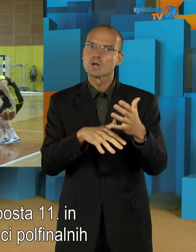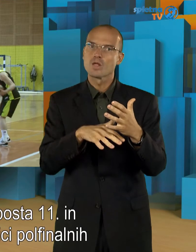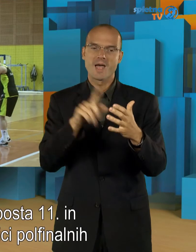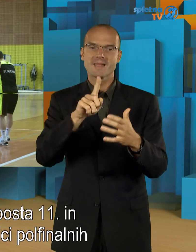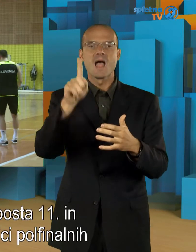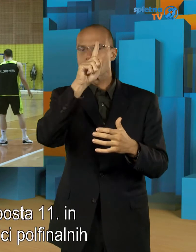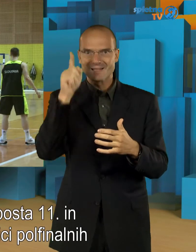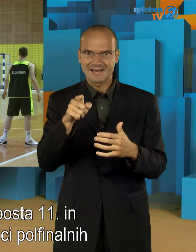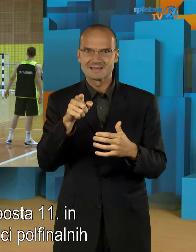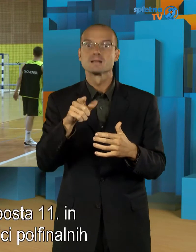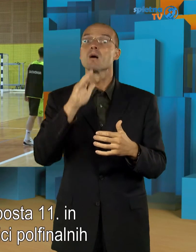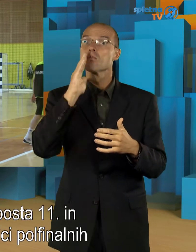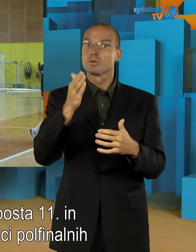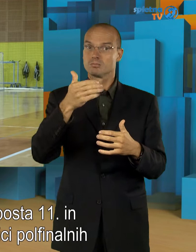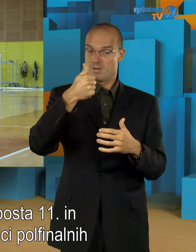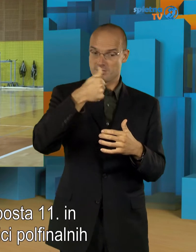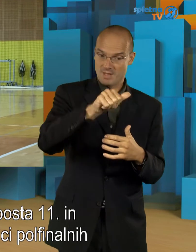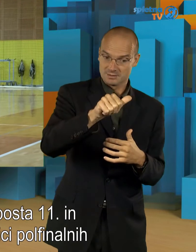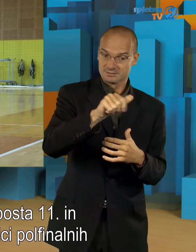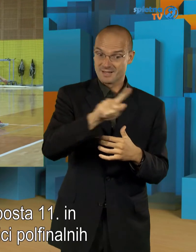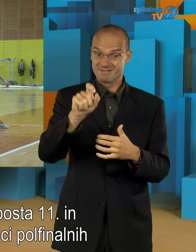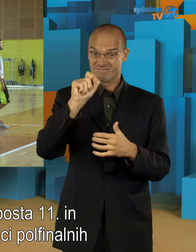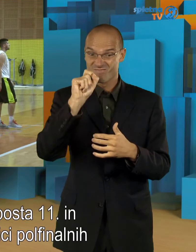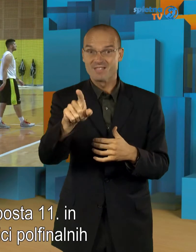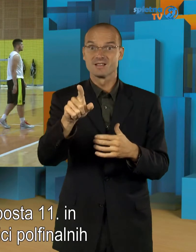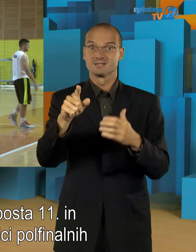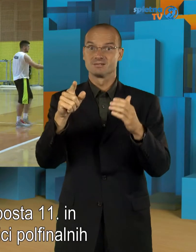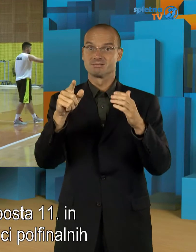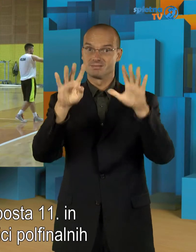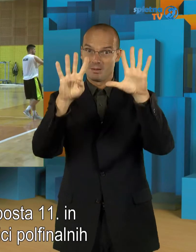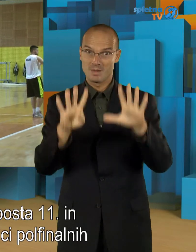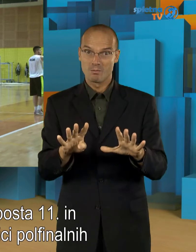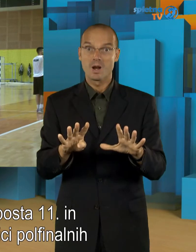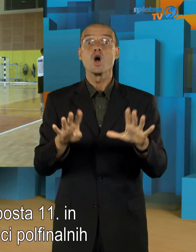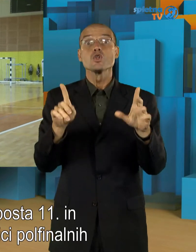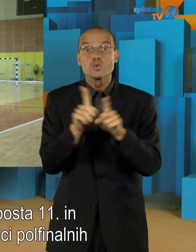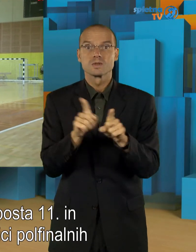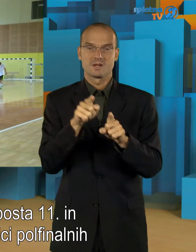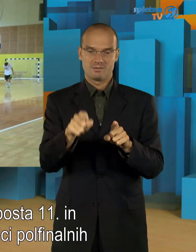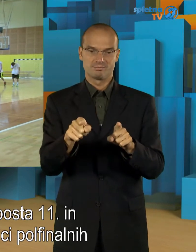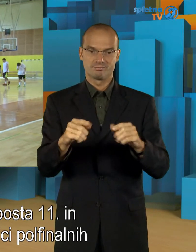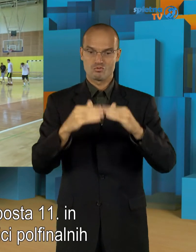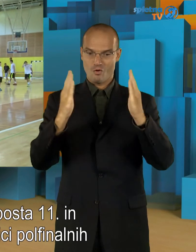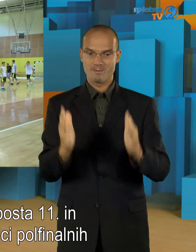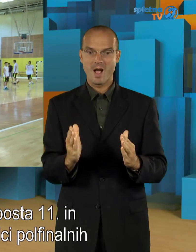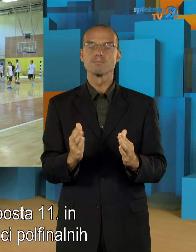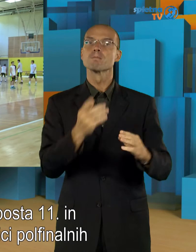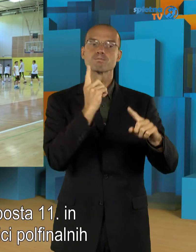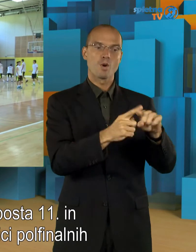Barcelona in Madrid bosta 11. in 12. septembra gostiteljici polfinalnih tekem, 14. septembra pa se bo